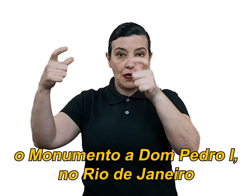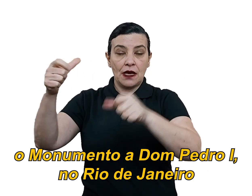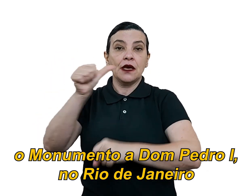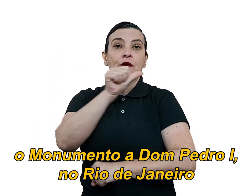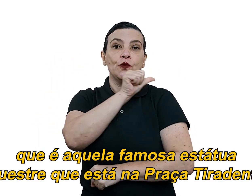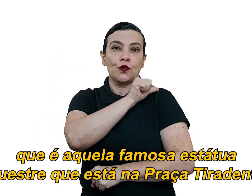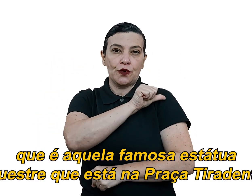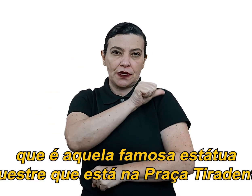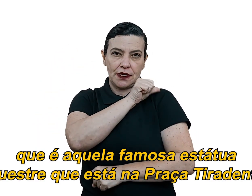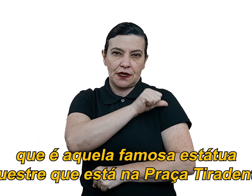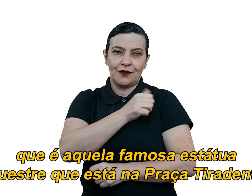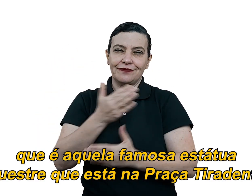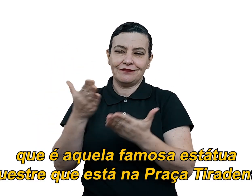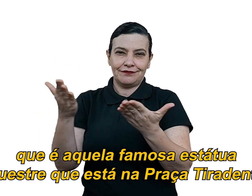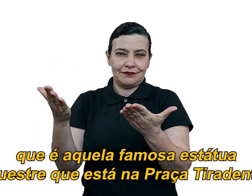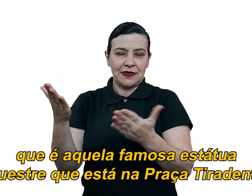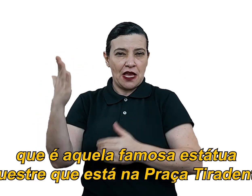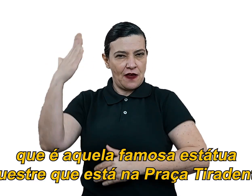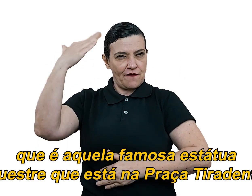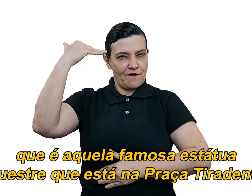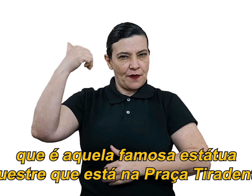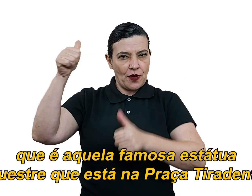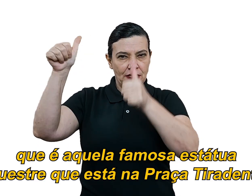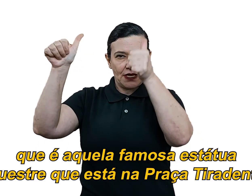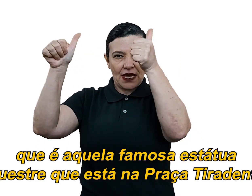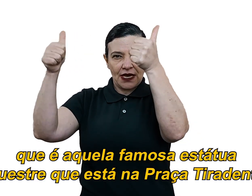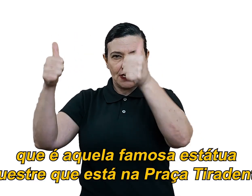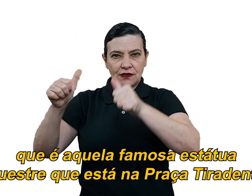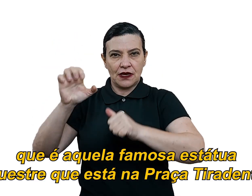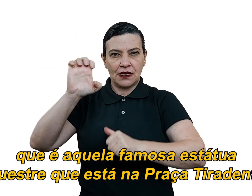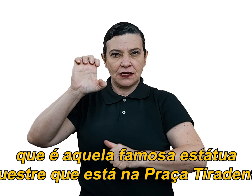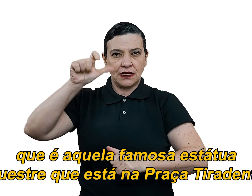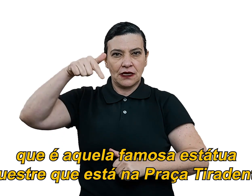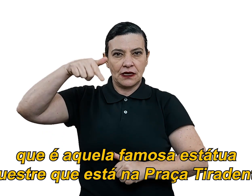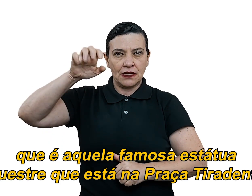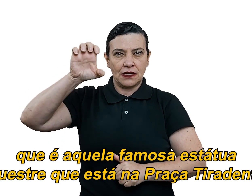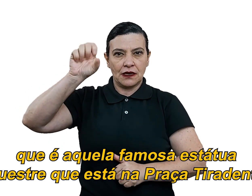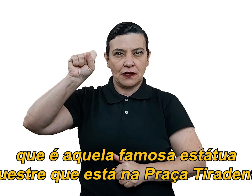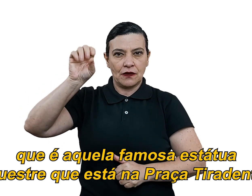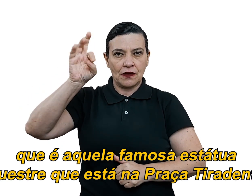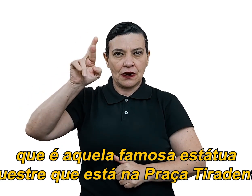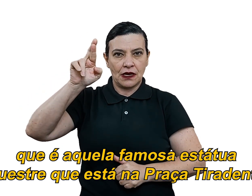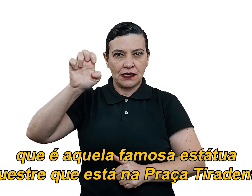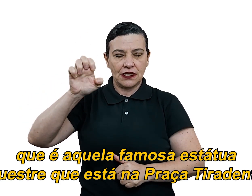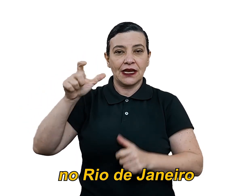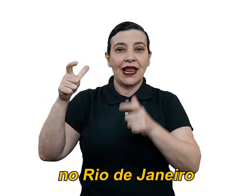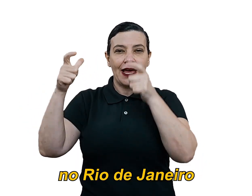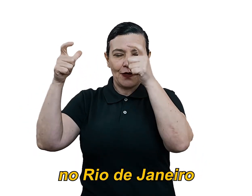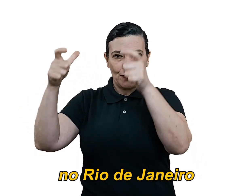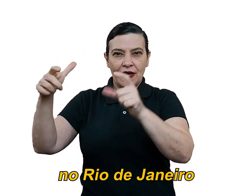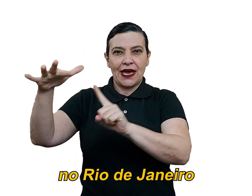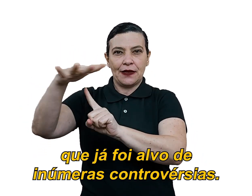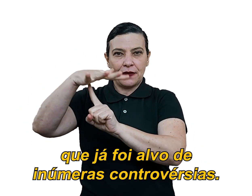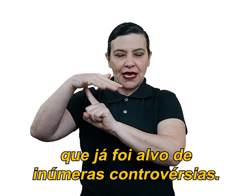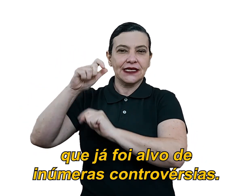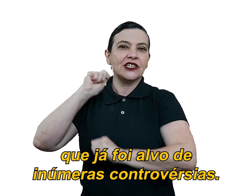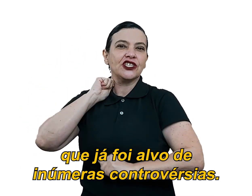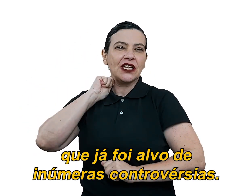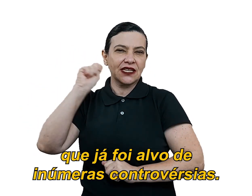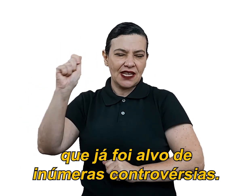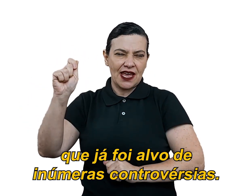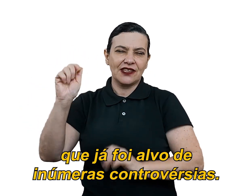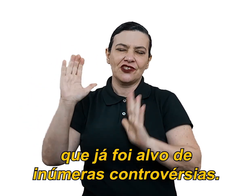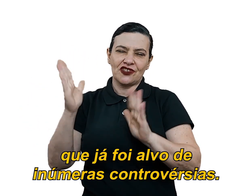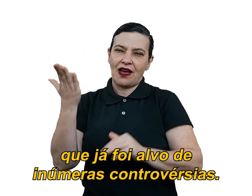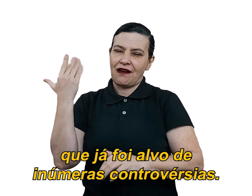Rio de Janeiro, que é aquela famosa estátua equestre que está na Praça Tiradentes, no Rio de Janeiro, que já foi alvo